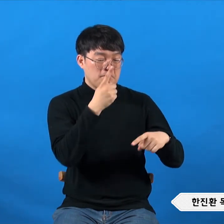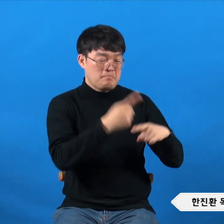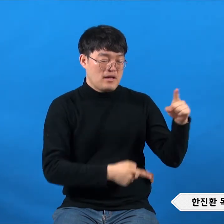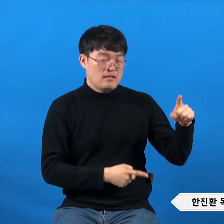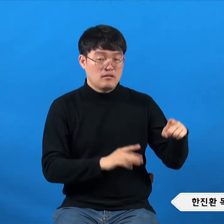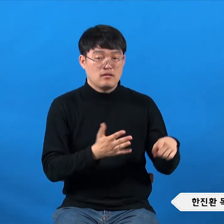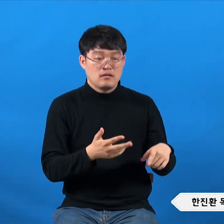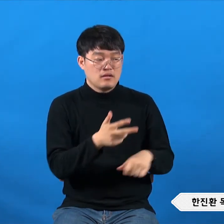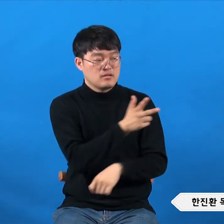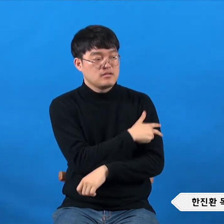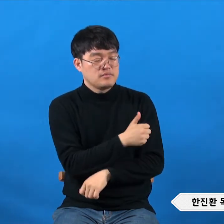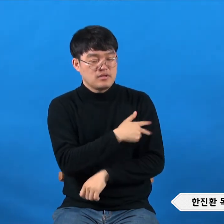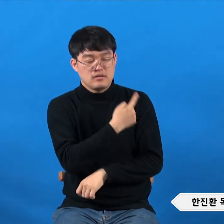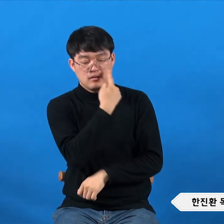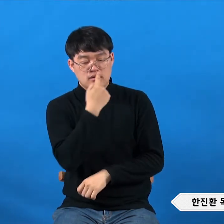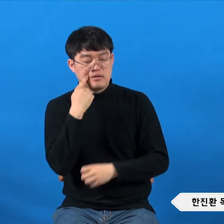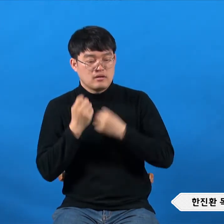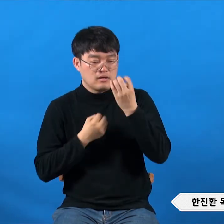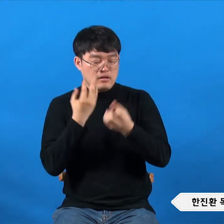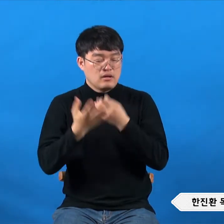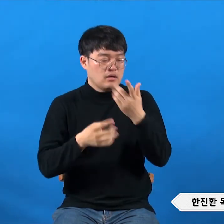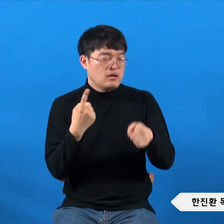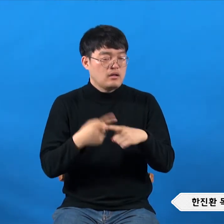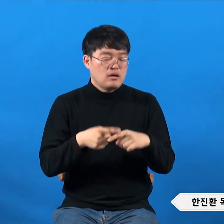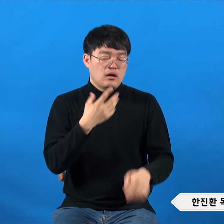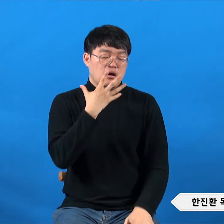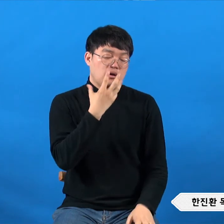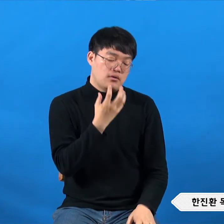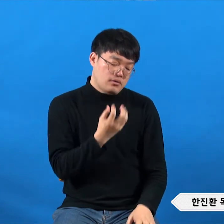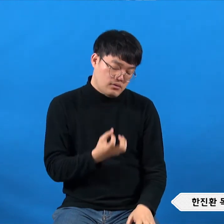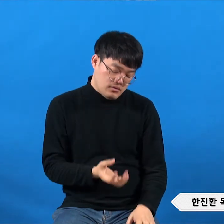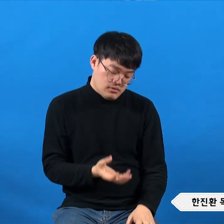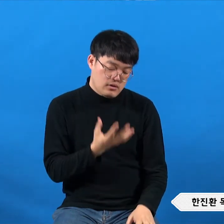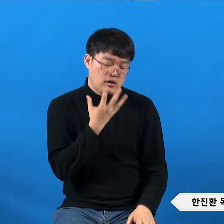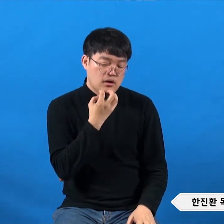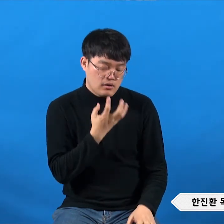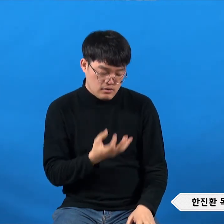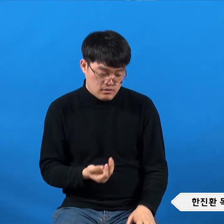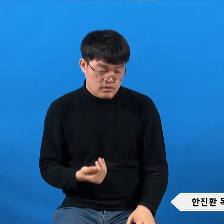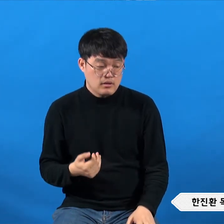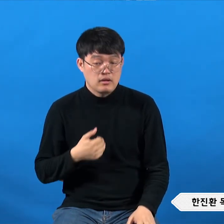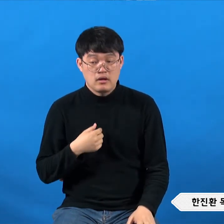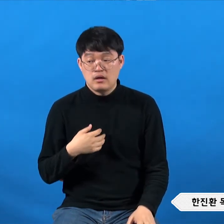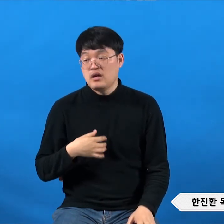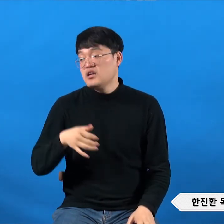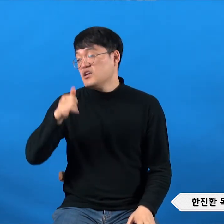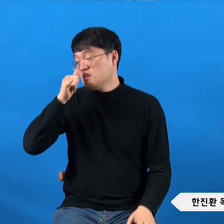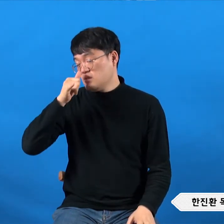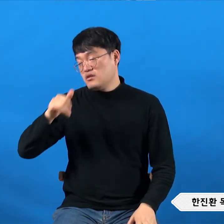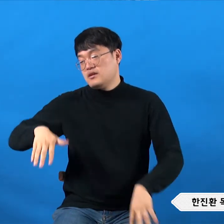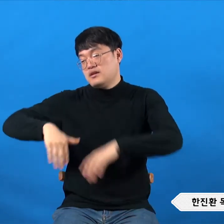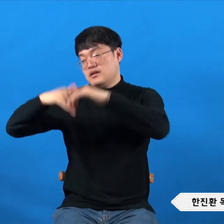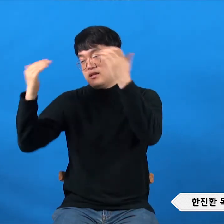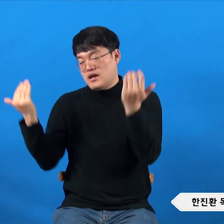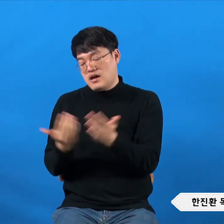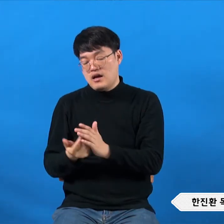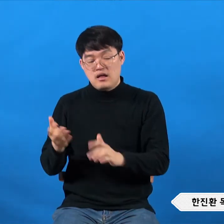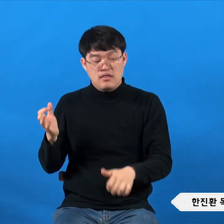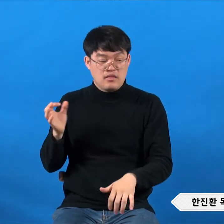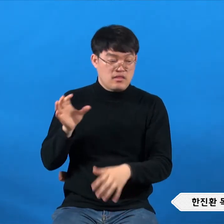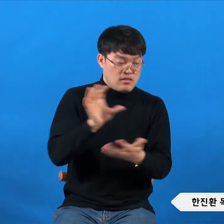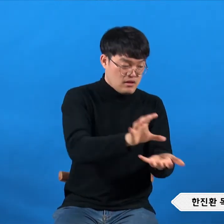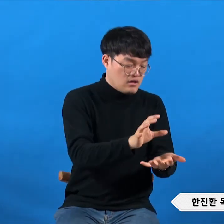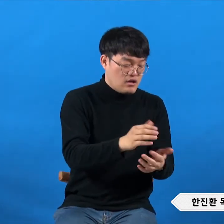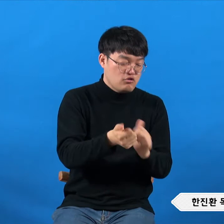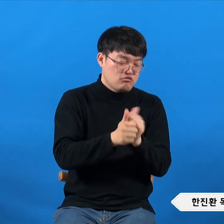것입니다. 집사님이 간증을 하다 말고 한숨을 푹푹 쉬면서 있는 재산 다 탈탈 털어가지고